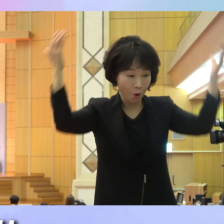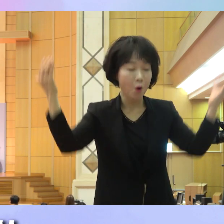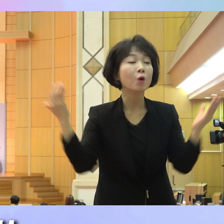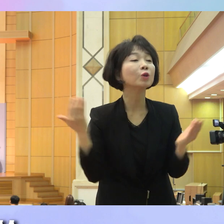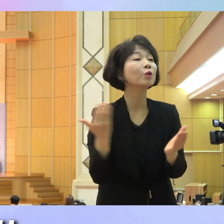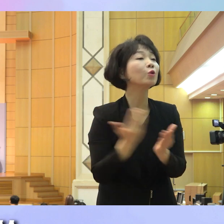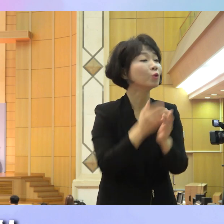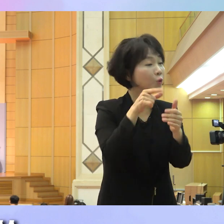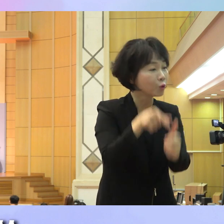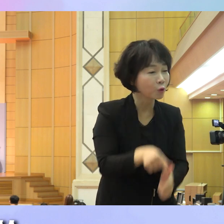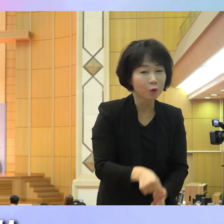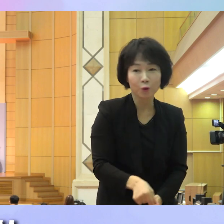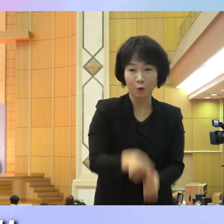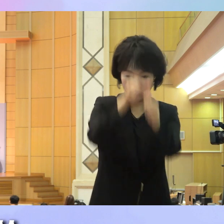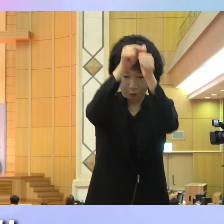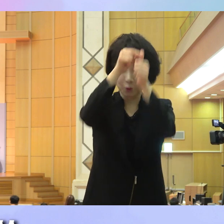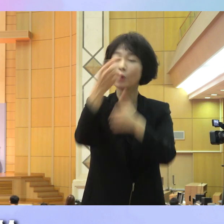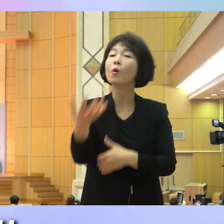모두